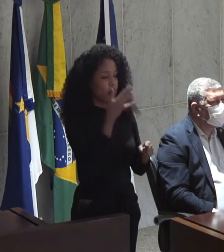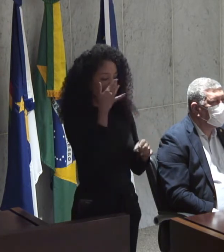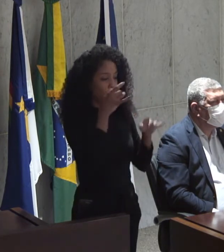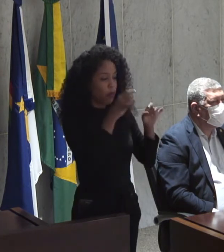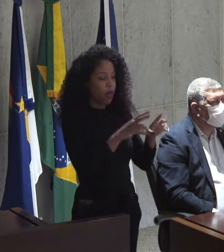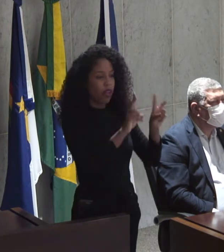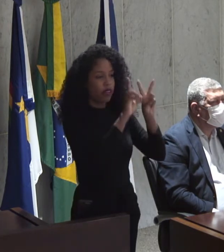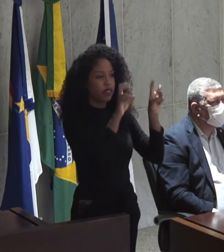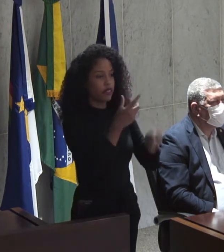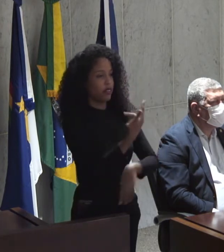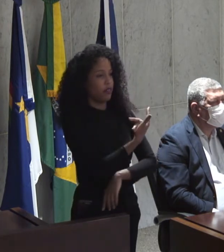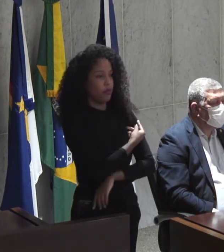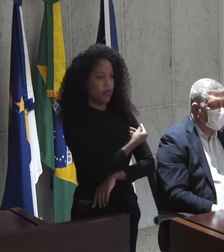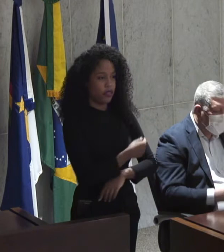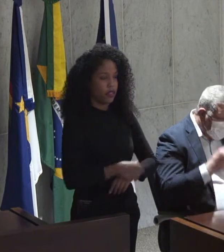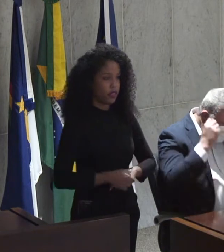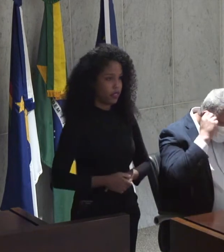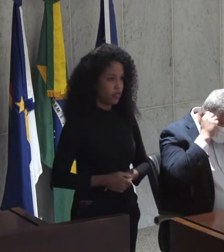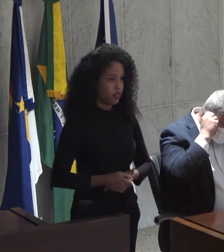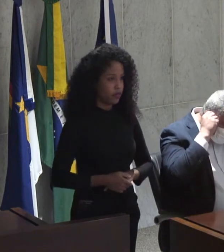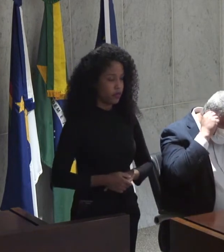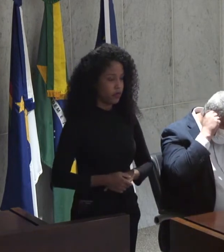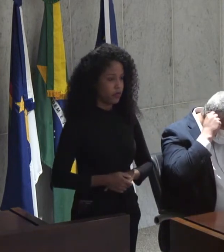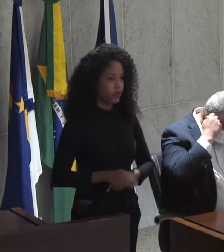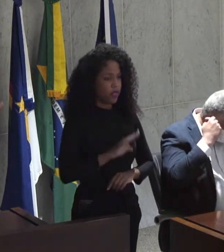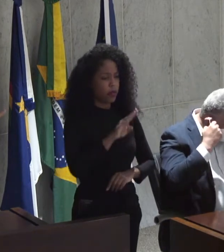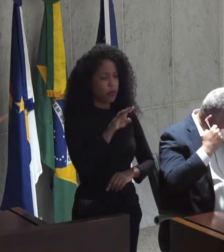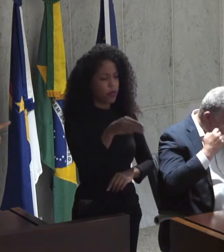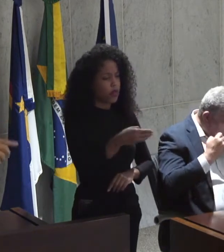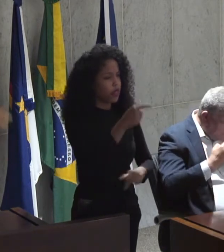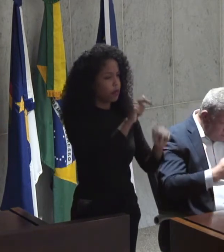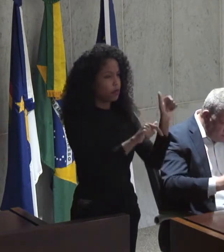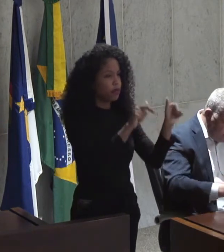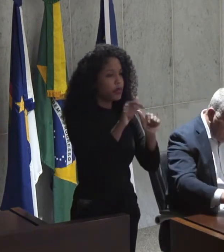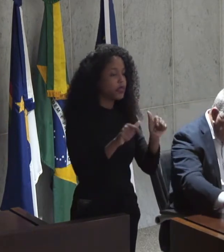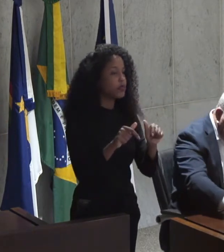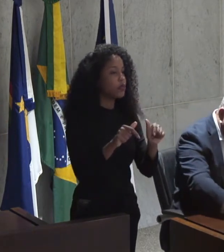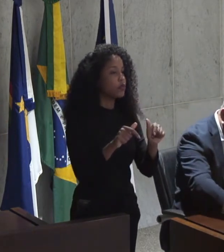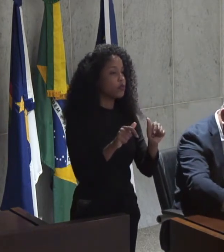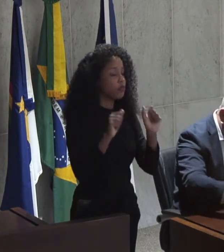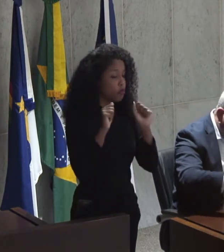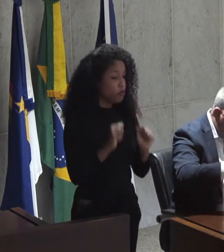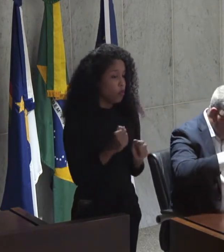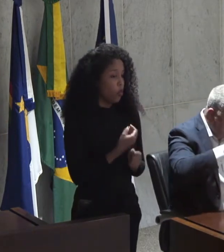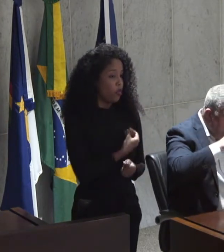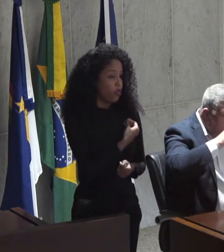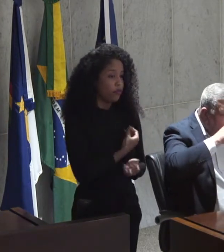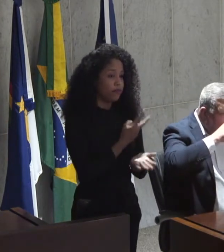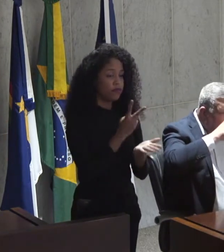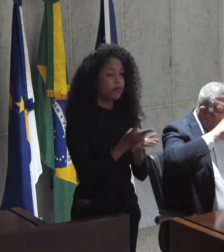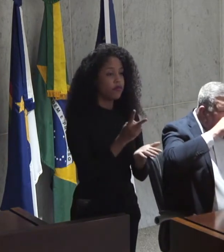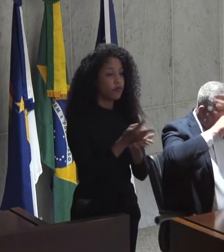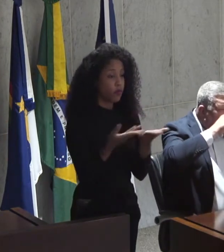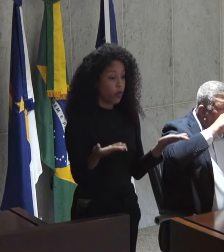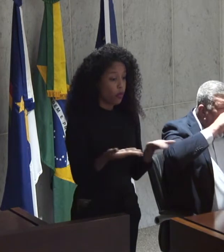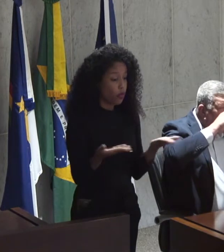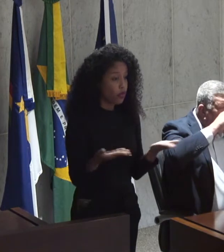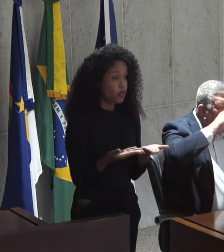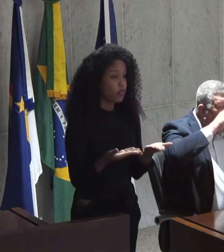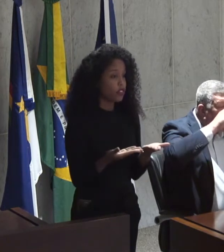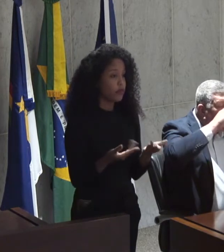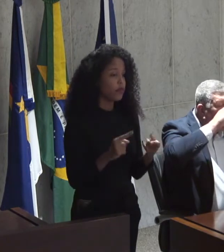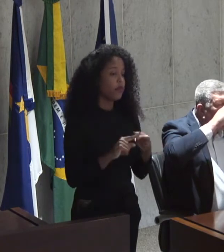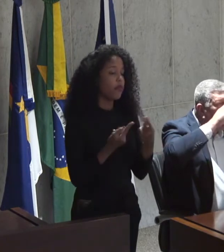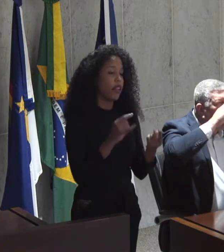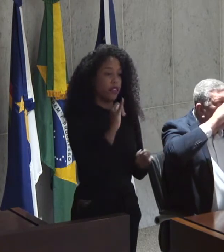relação à vacina. Milhares de pessoas que poderiam estar convivendo conosco hoje, que